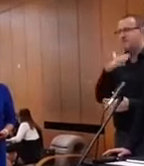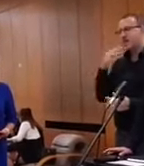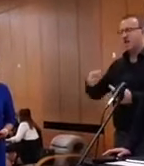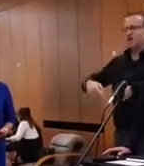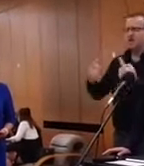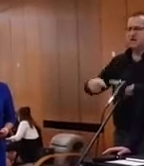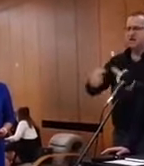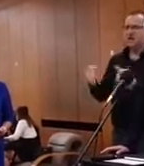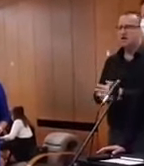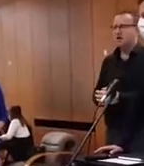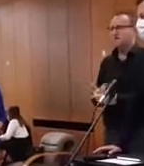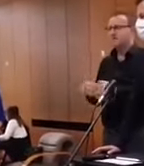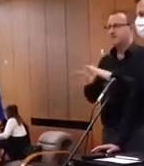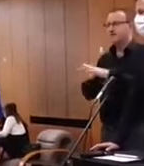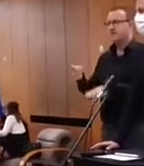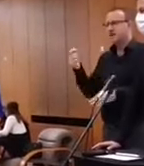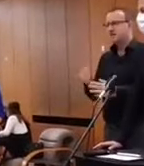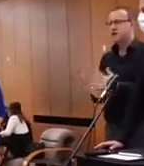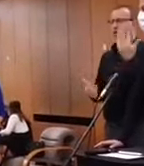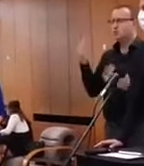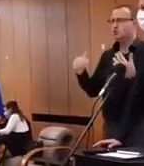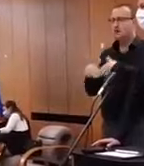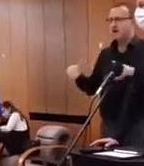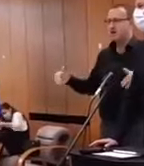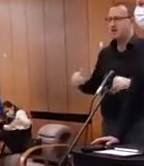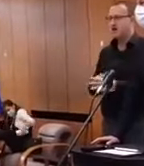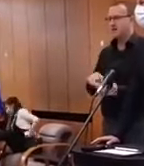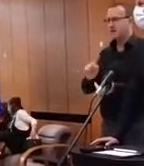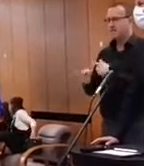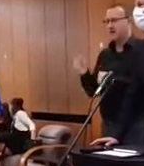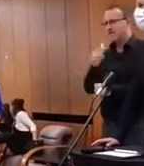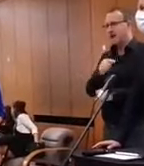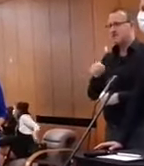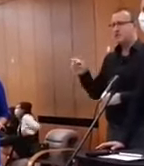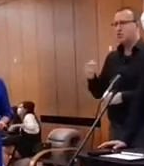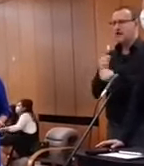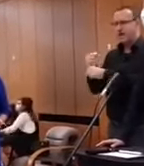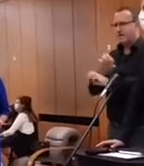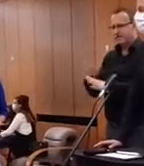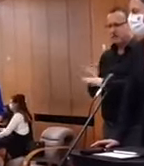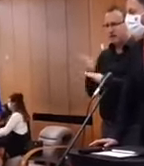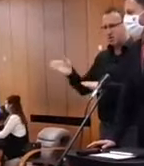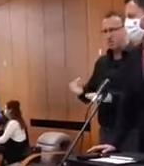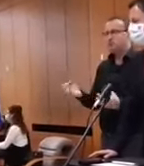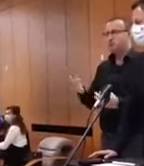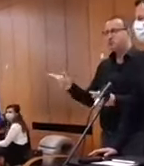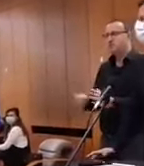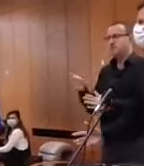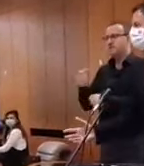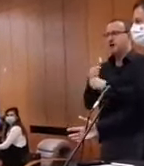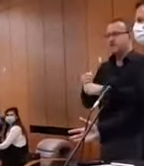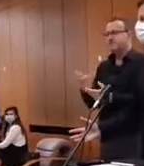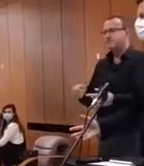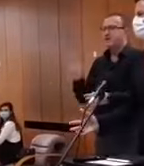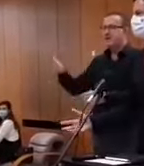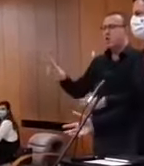a možno to zmysel si finančne rozpočtu vládu. No tak pozrite. Čiže práve sú to príchodní tento návrh a čo chcú? No v prvom rade treba povedať, že je to jeho